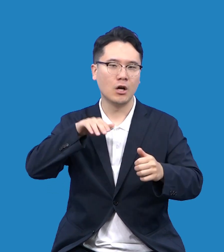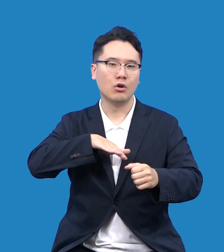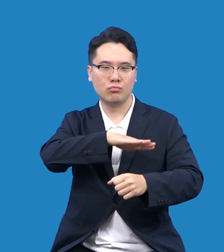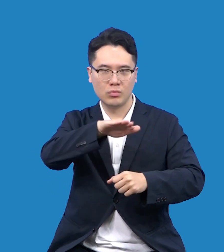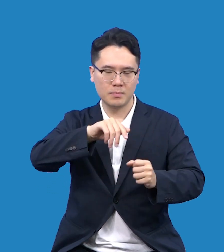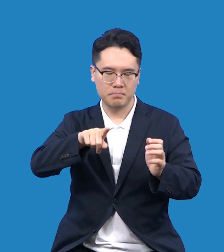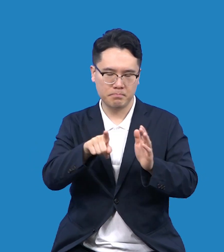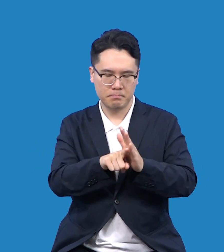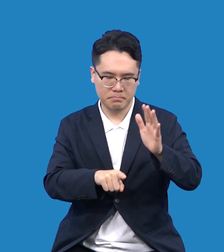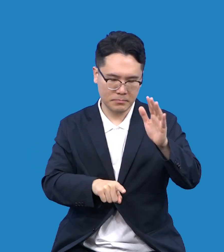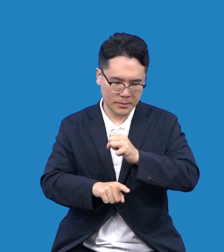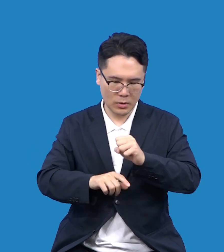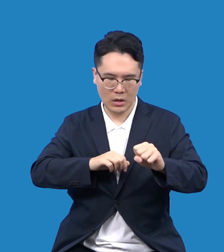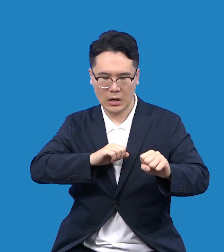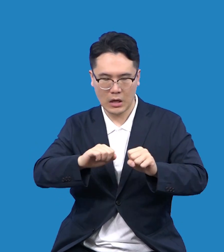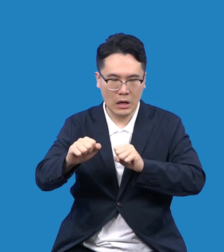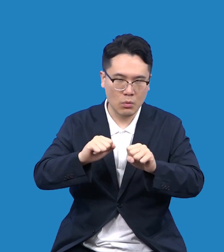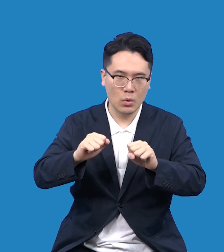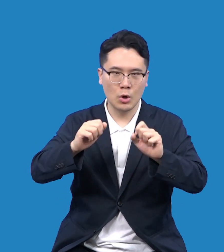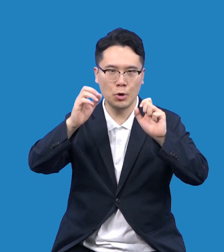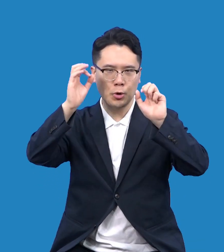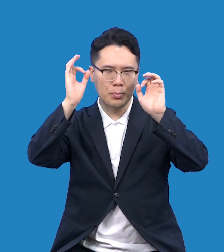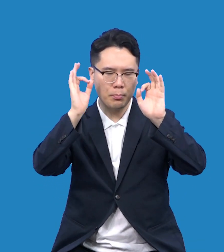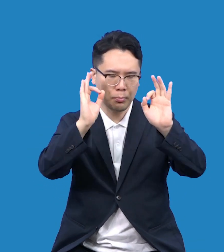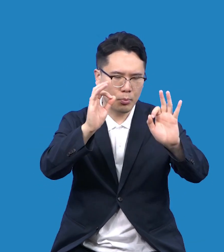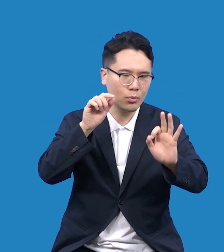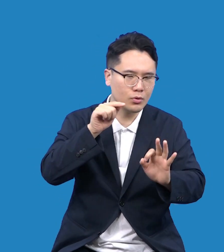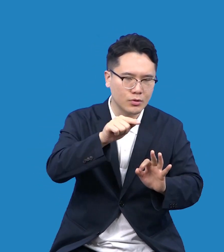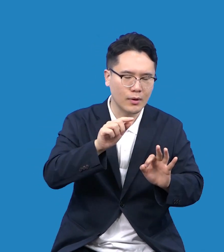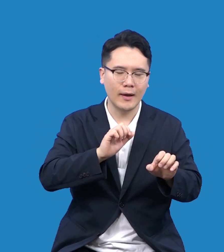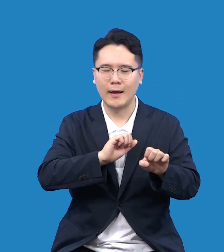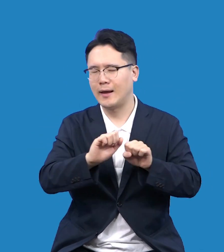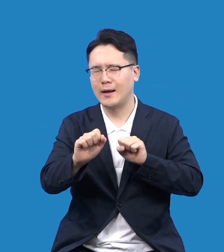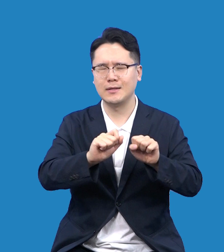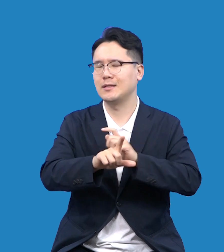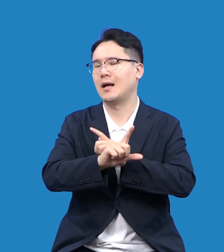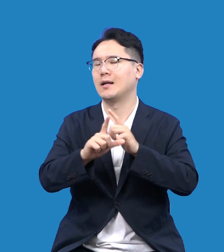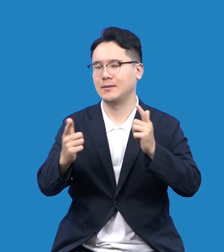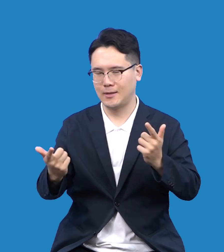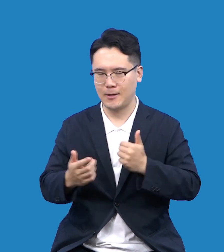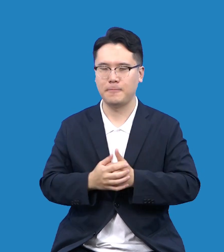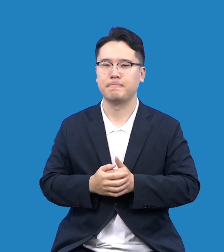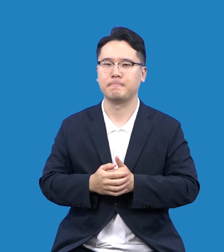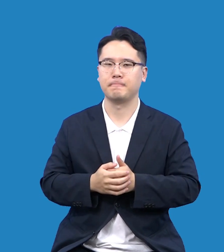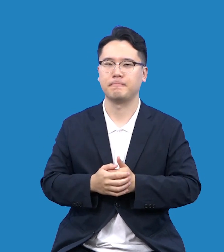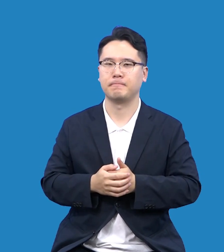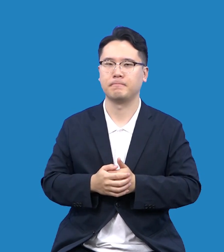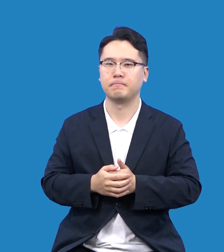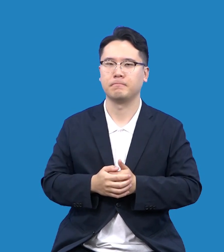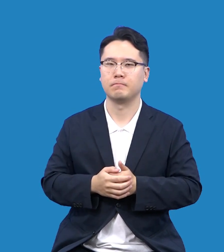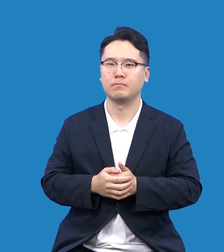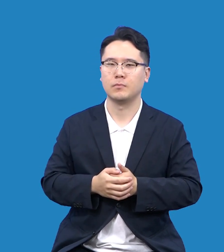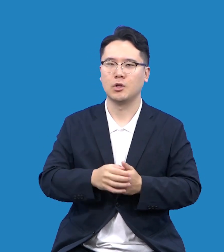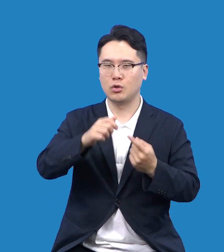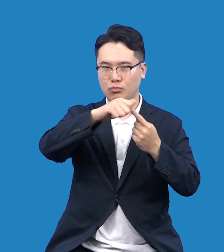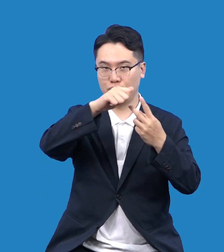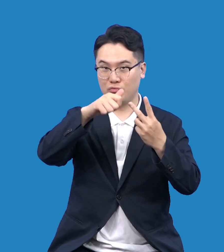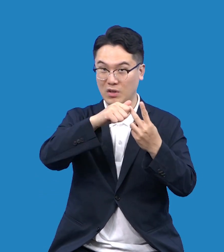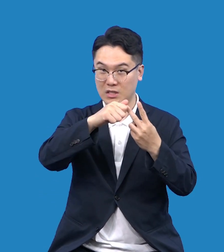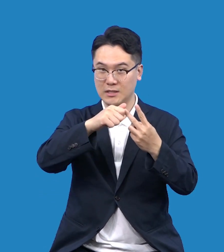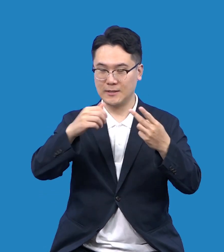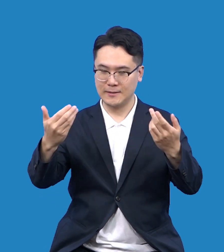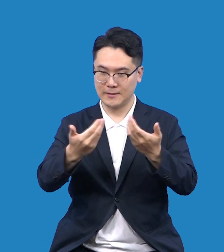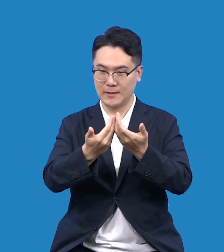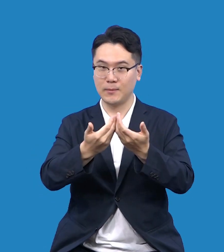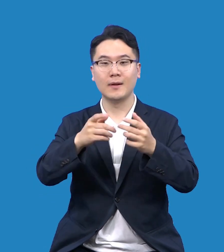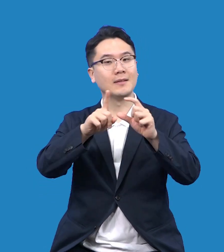믿음으로 행하고 보는 것으로 행하지 아니함이로라. 여기 두 가지 대조적인 문구가